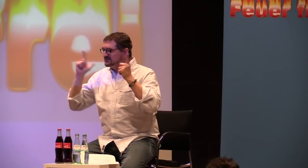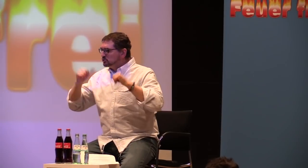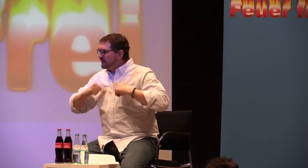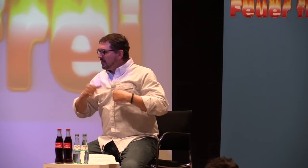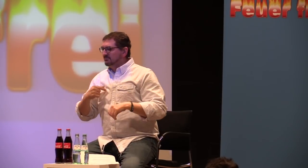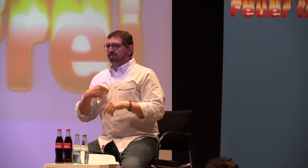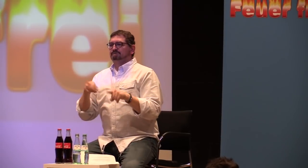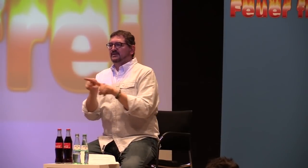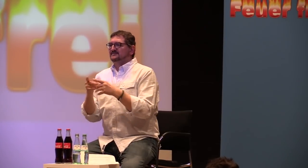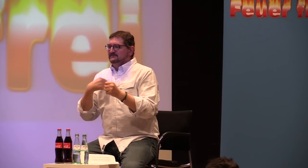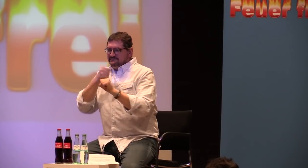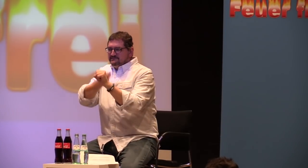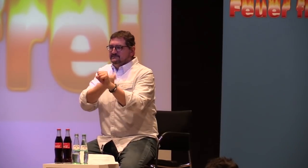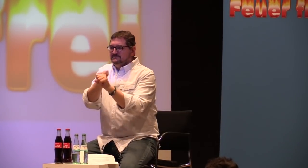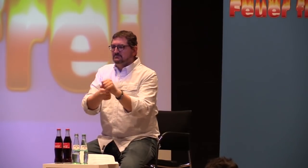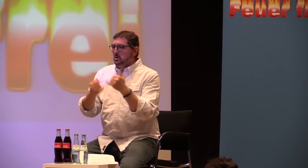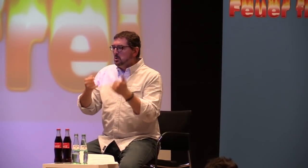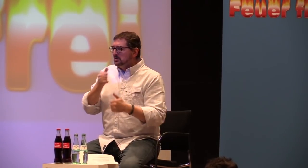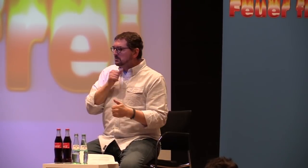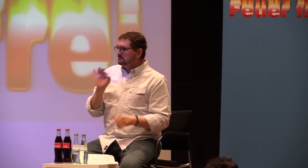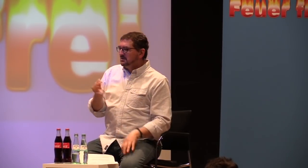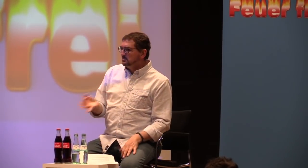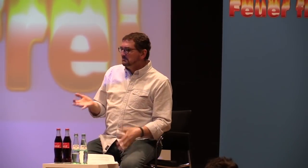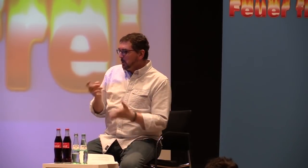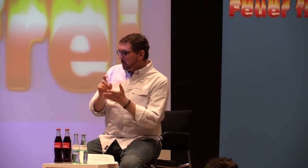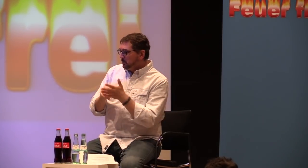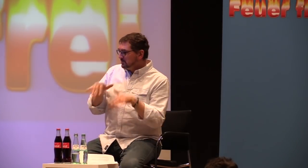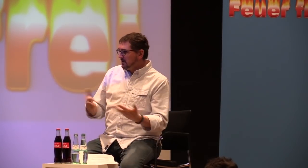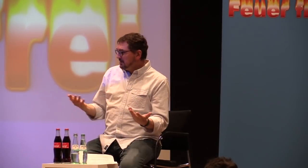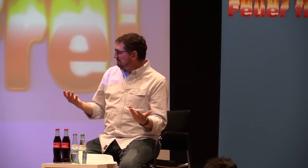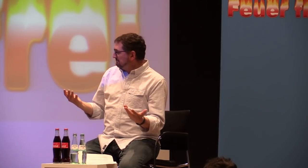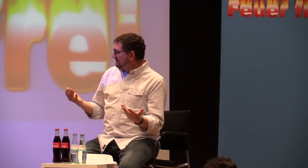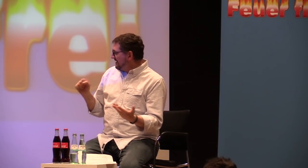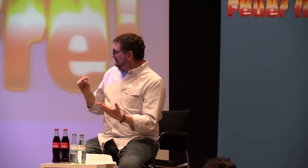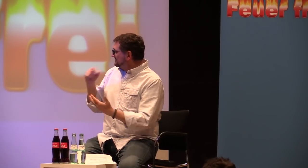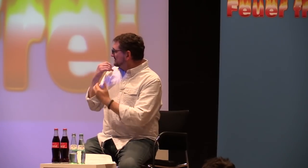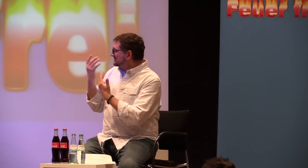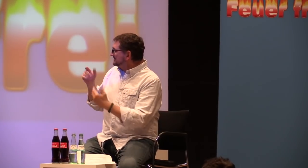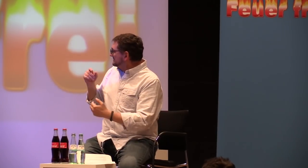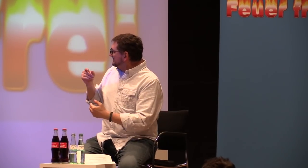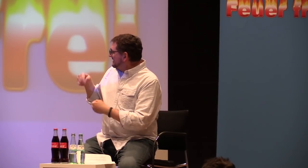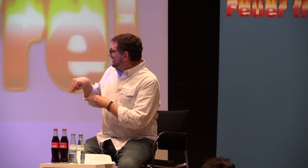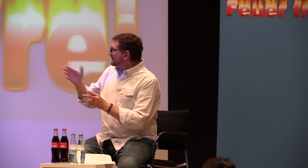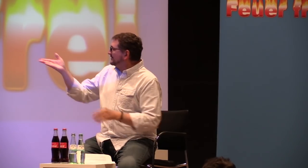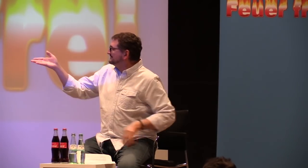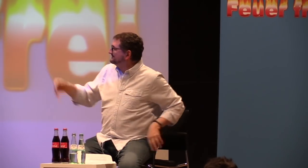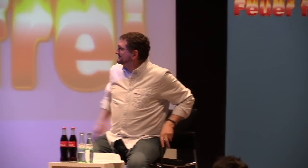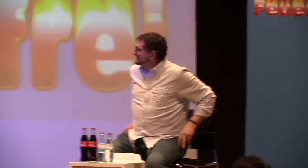Man kennt das ja, also ich persönlich kenne das auch von früher, dass es ganz, ganz wichtig war, sich im Verein zu engagieren, im Verein mitzumachen. Das scheint heute in der Jugend nicht mehr so zu